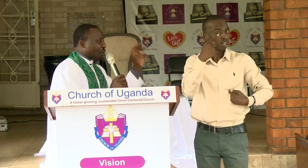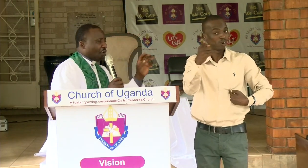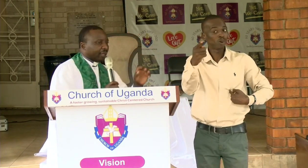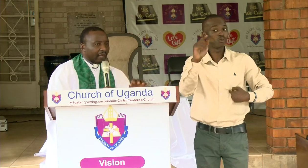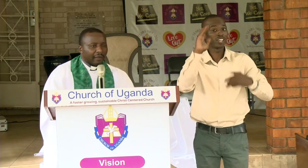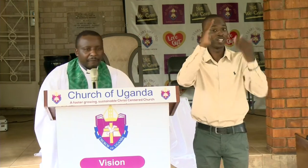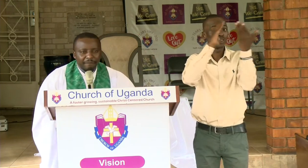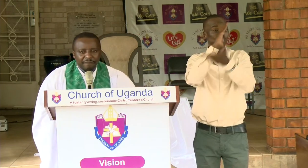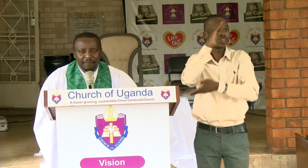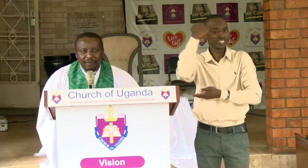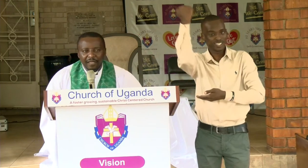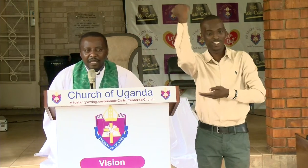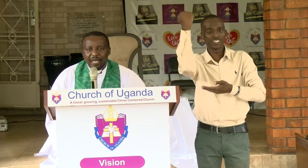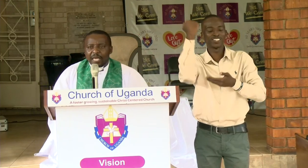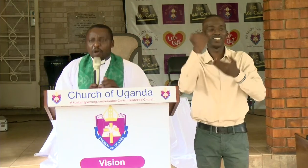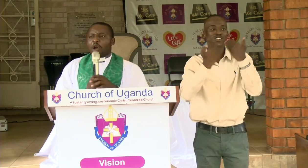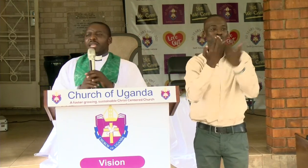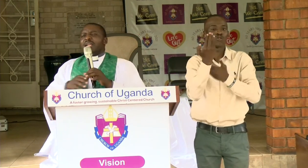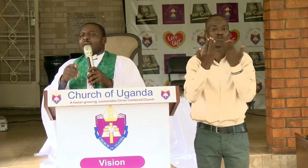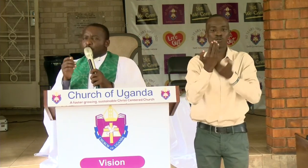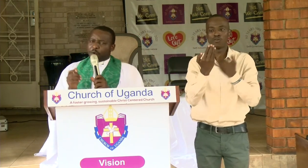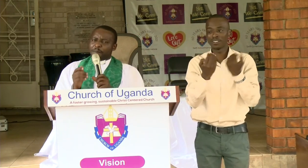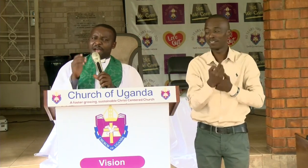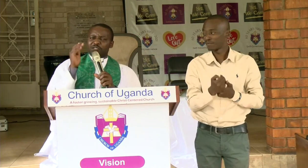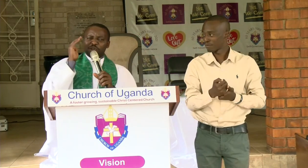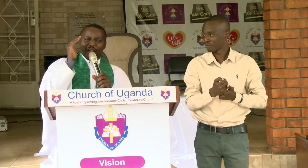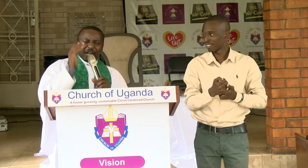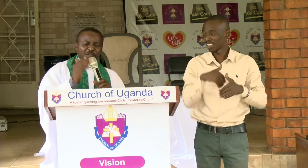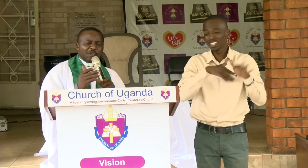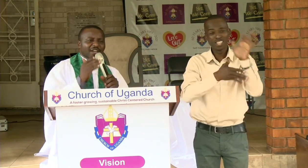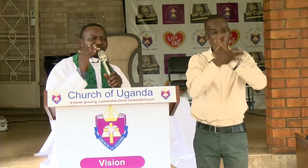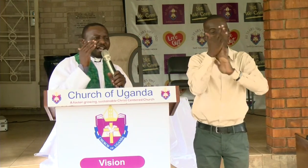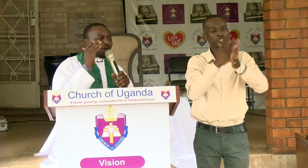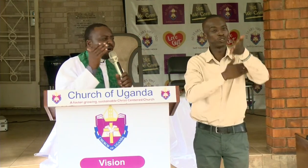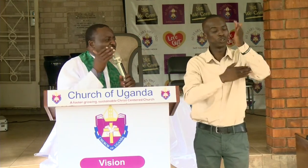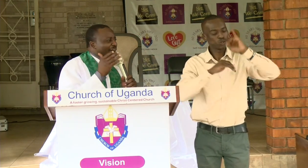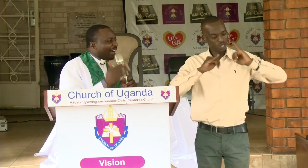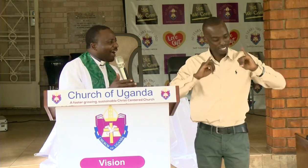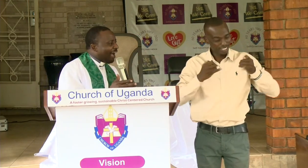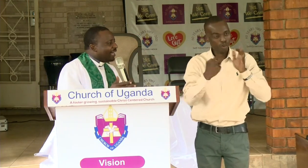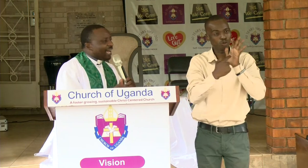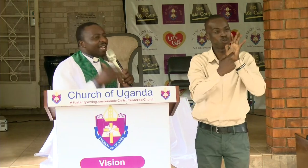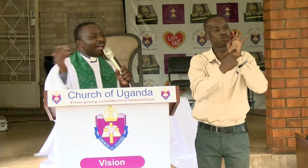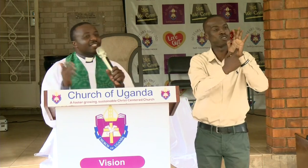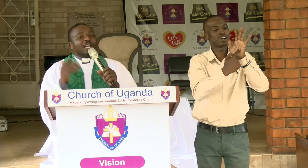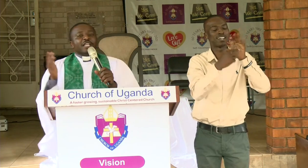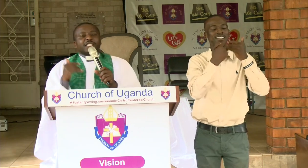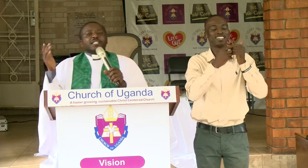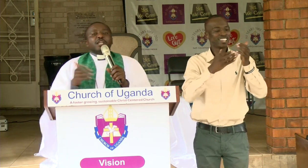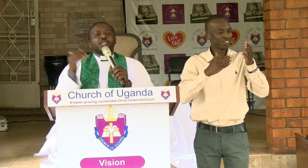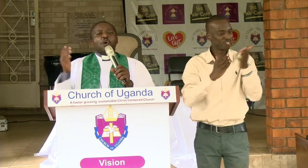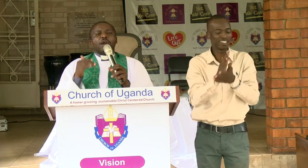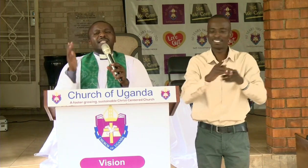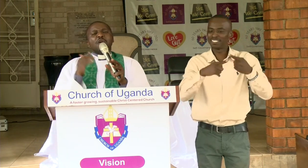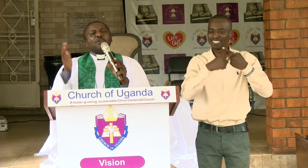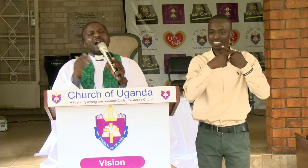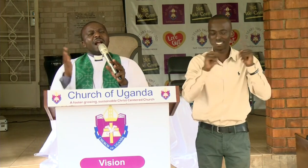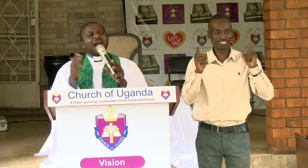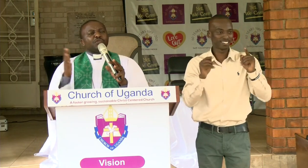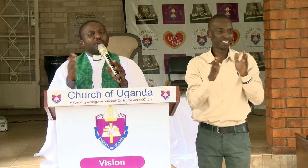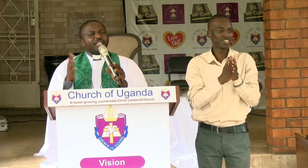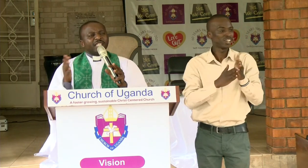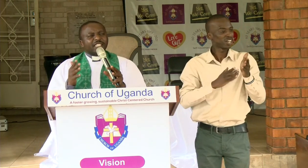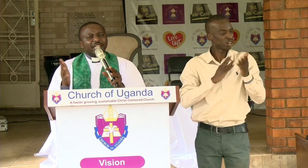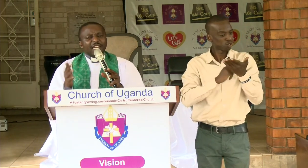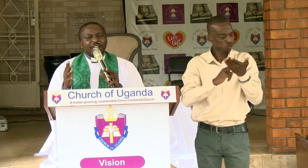w'enkota yetooke olinga mu maaso ga Katonda ogezaako okulaga naye nga ogeza okulaga